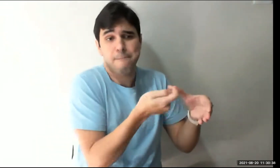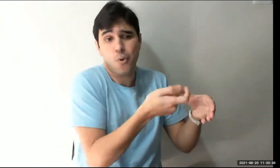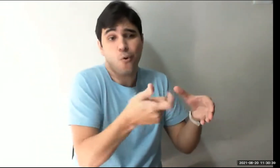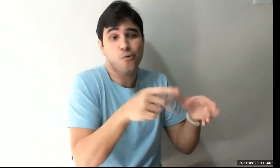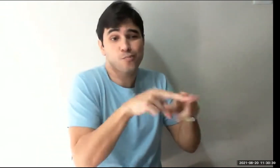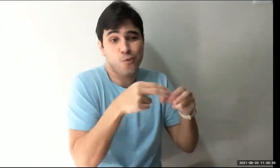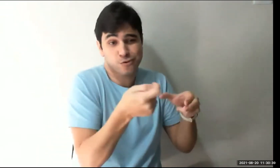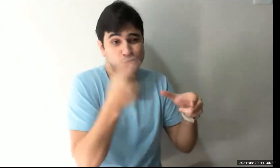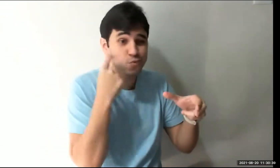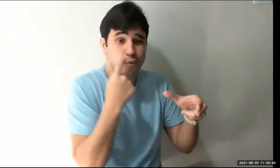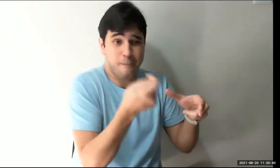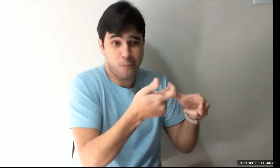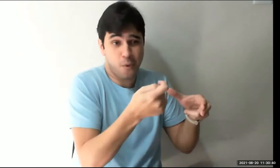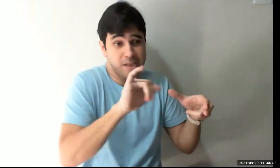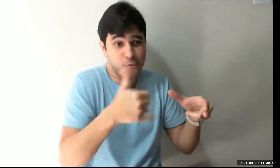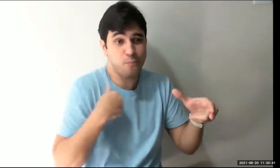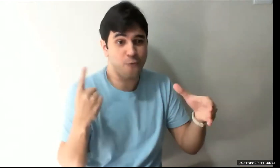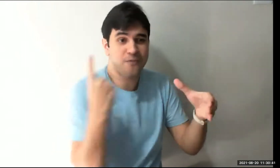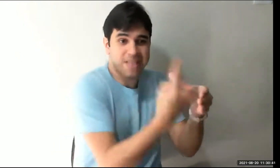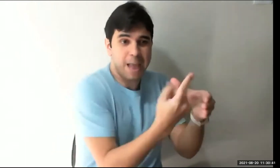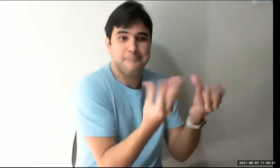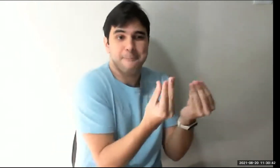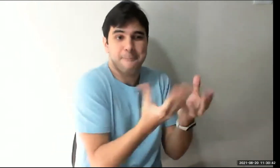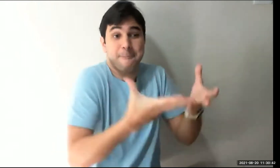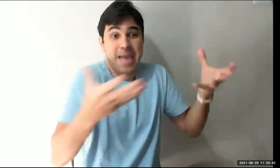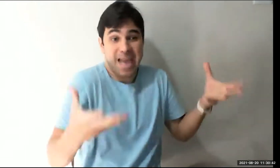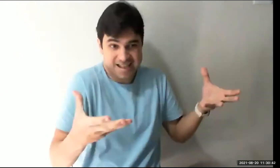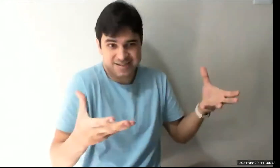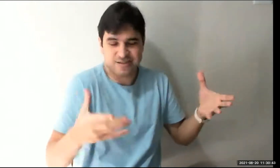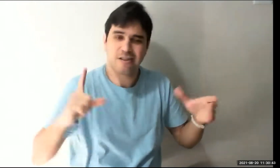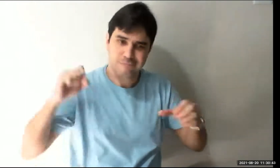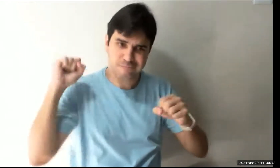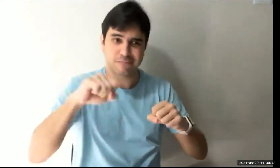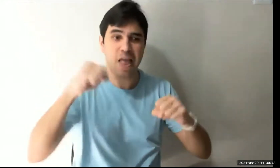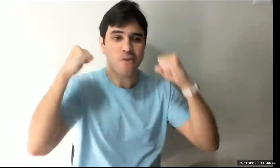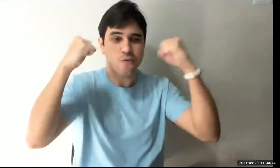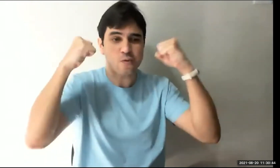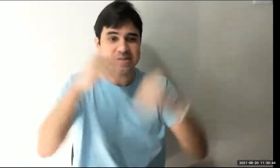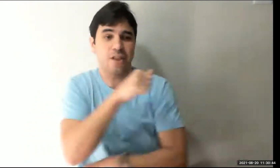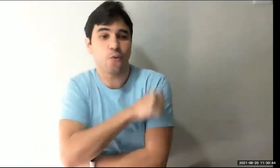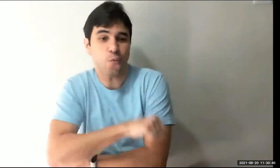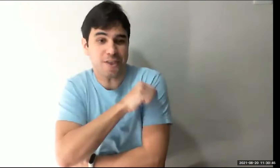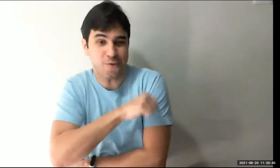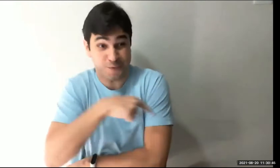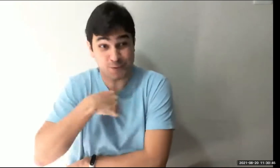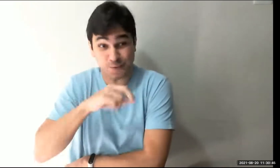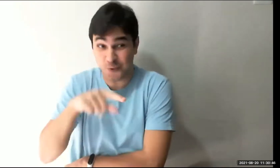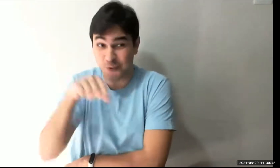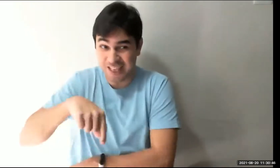junto com os surdos, que são poucos, mas que estão envolvidos nessa área, e aí eu entro de